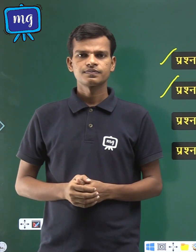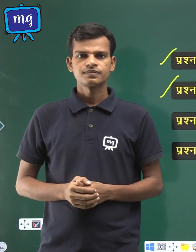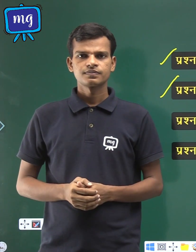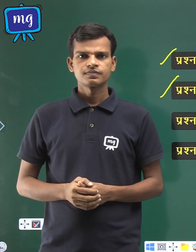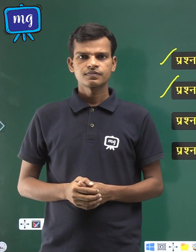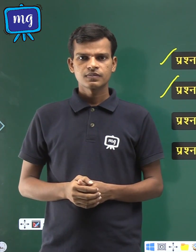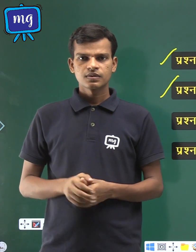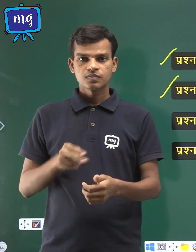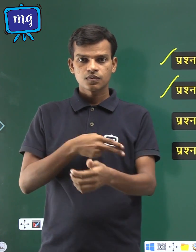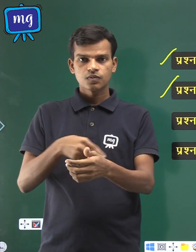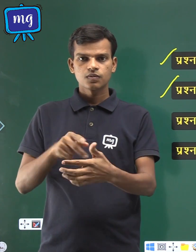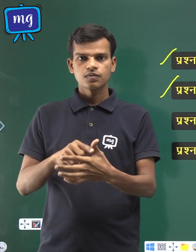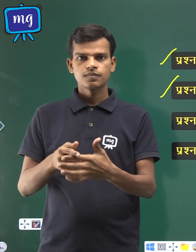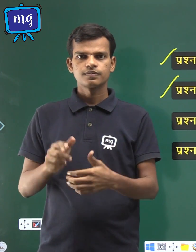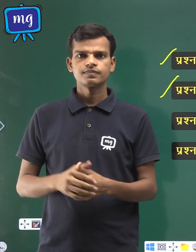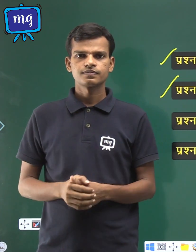पूरक कोण